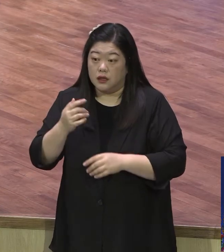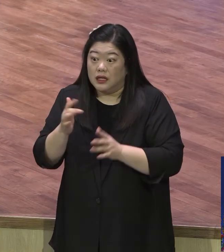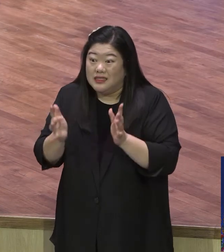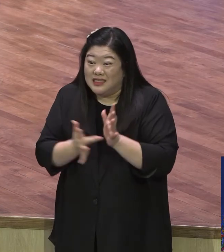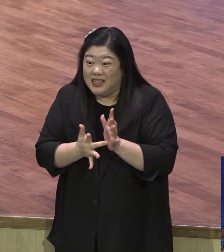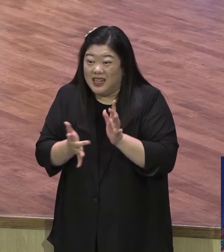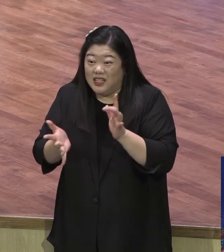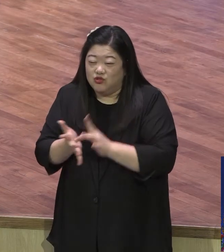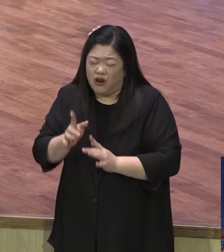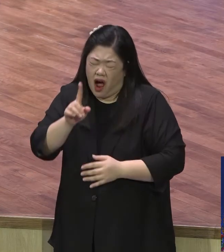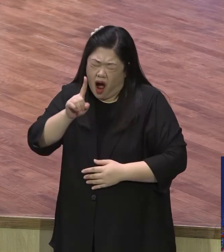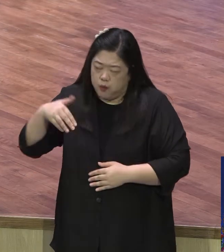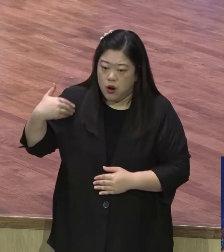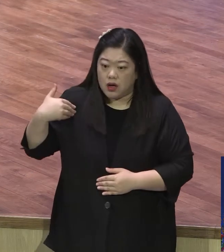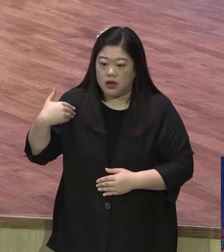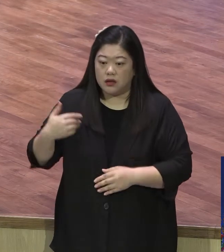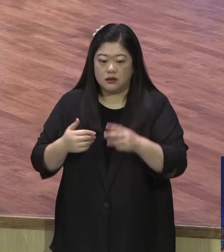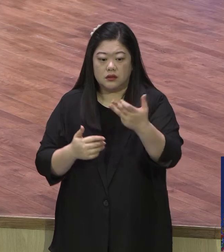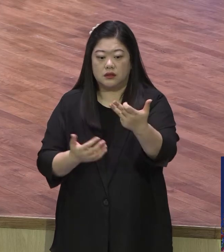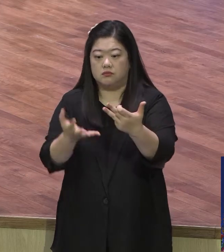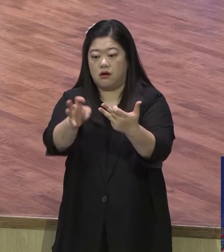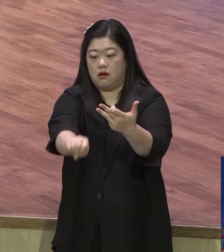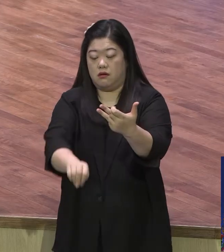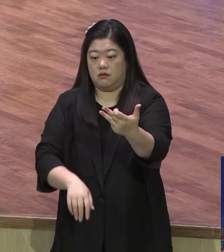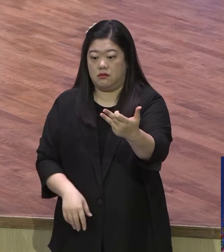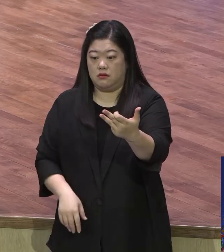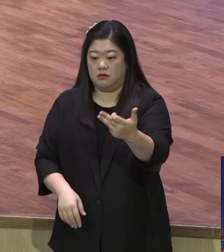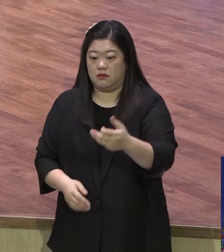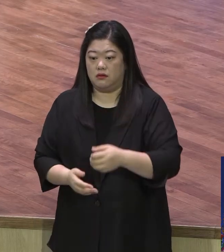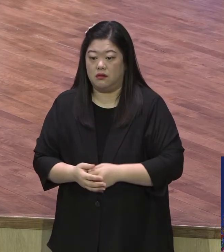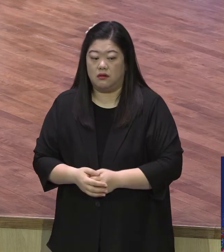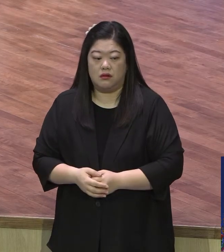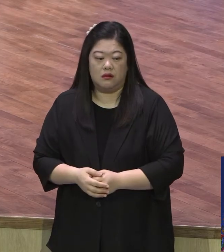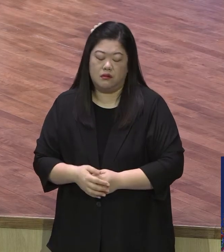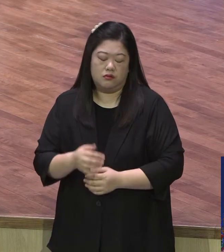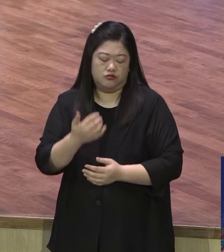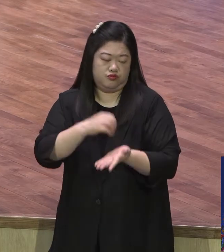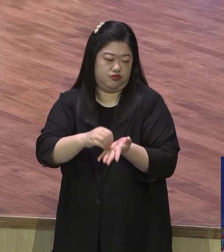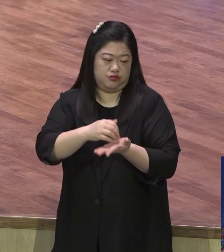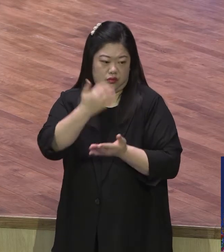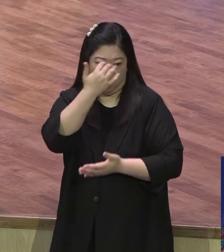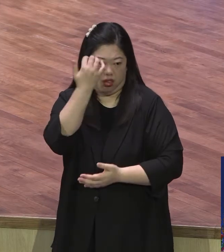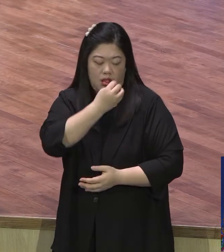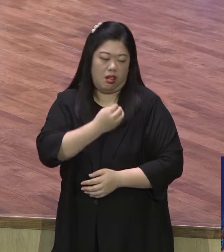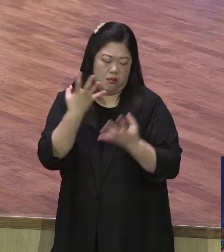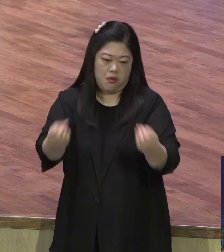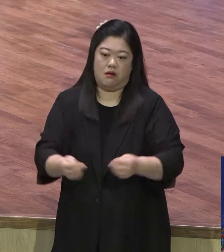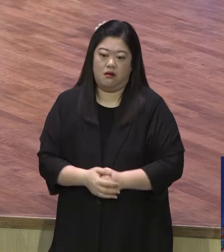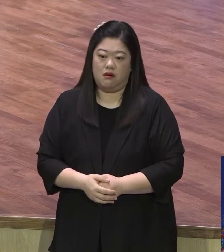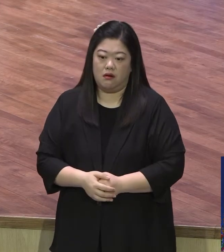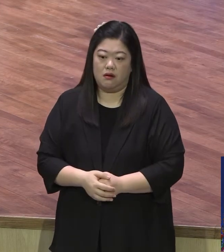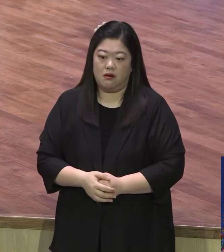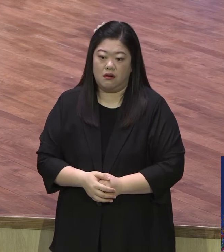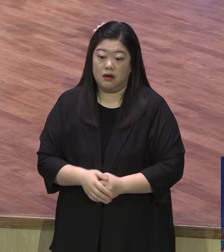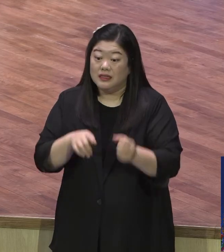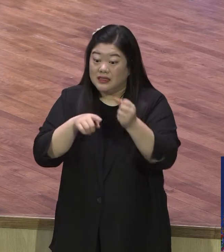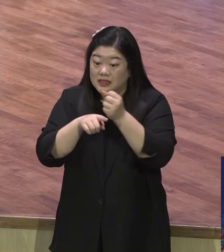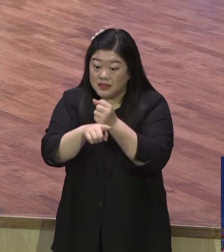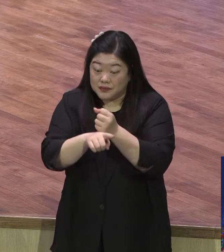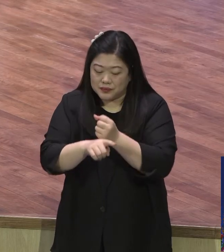성교 기관이나 단체에서 파악하는 수치는 조금씩 차이가 있지만 보편적으로 다시 한마디로 딱 말하면